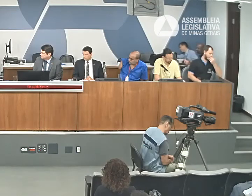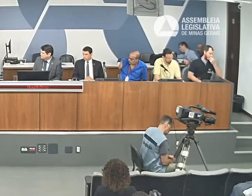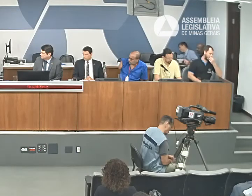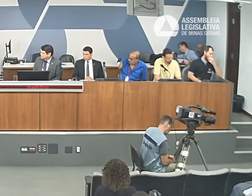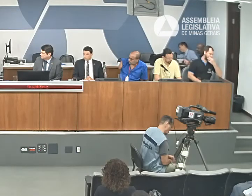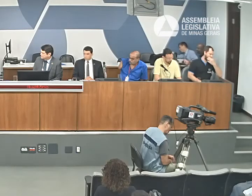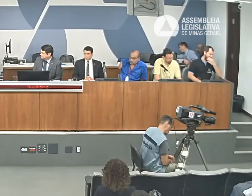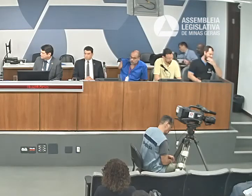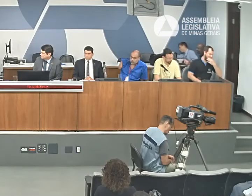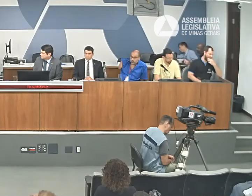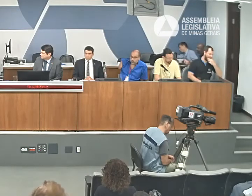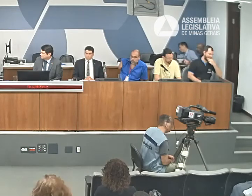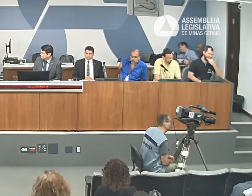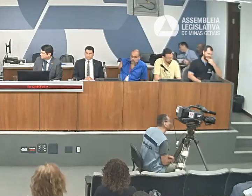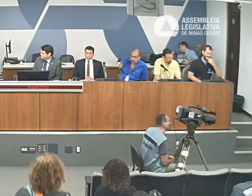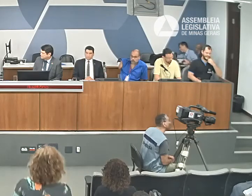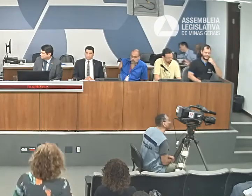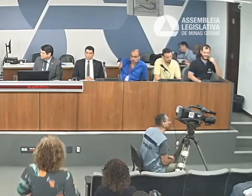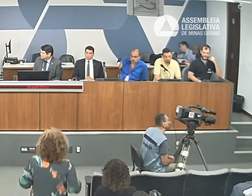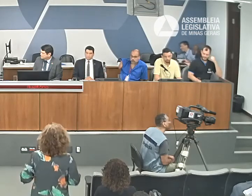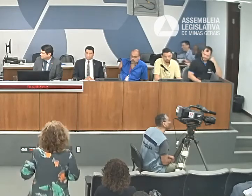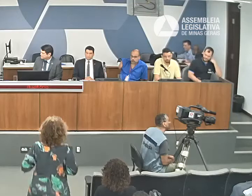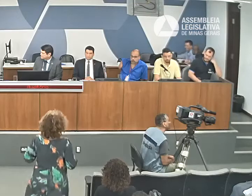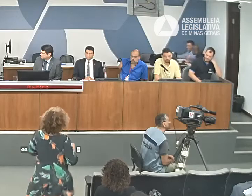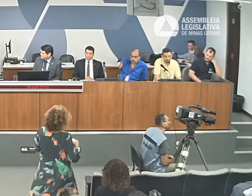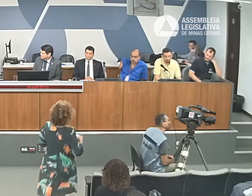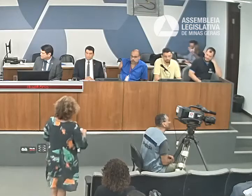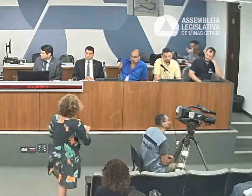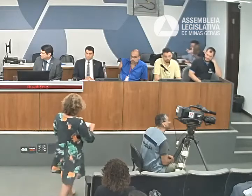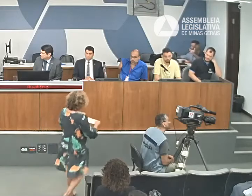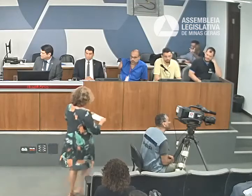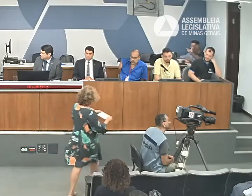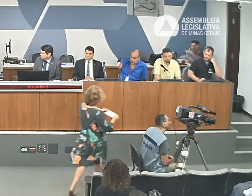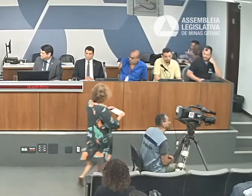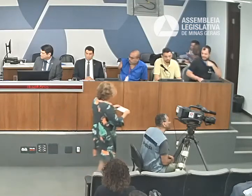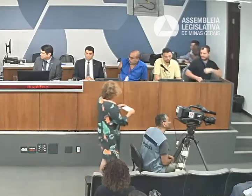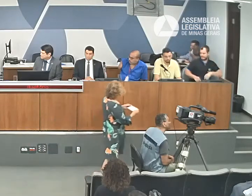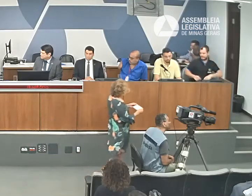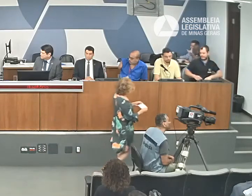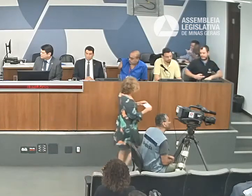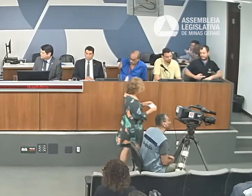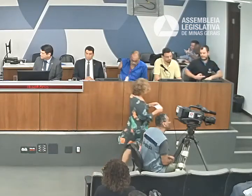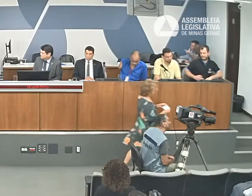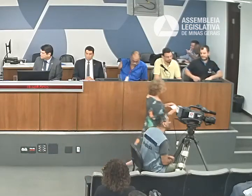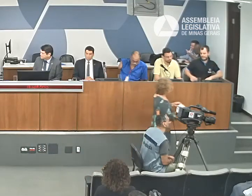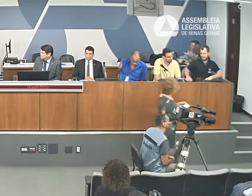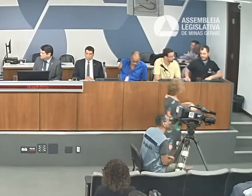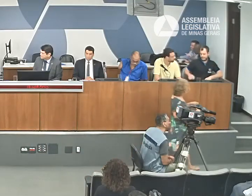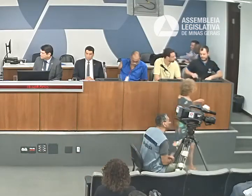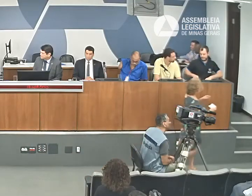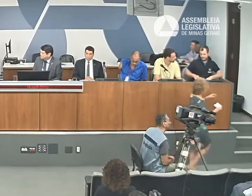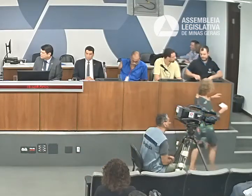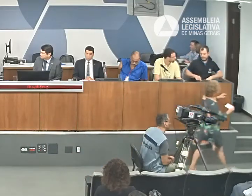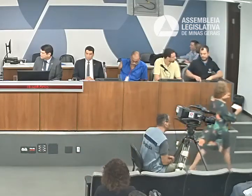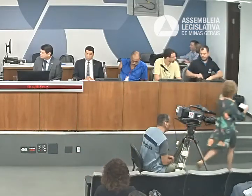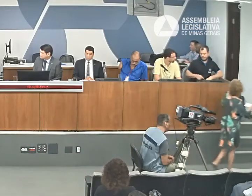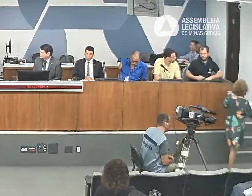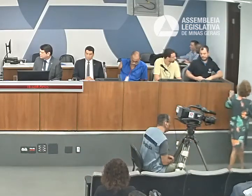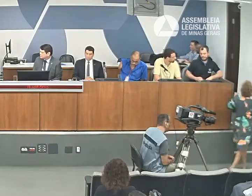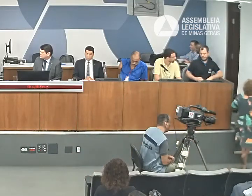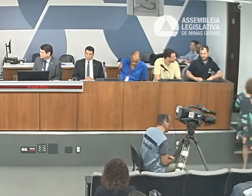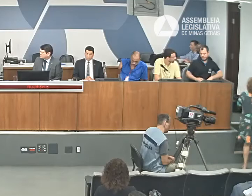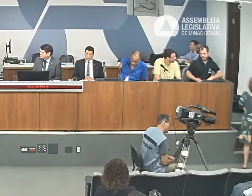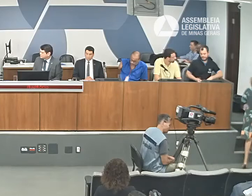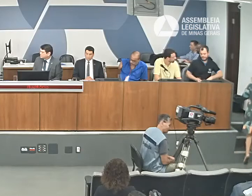trabalho nessa a área e parabenizar e agradecer a todos que participaram a importância que